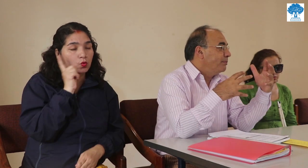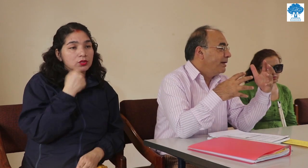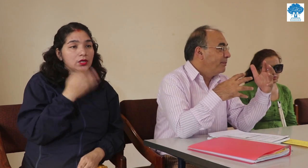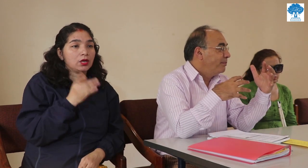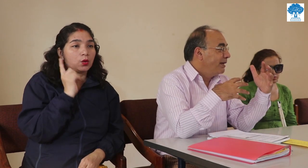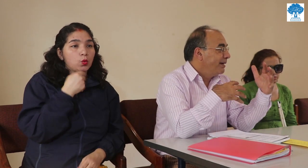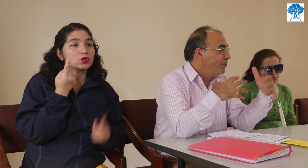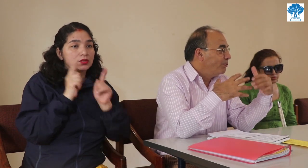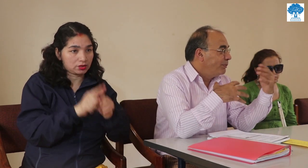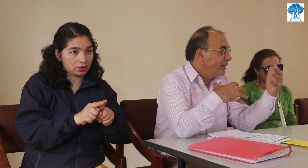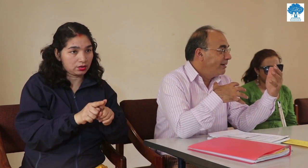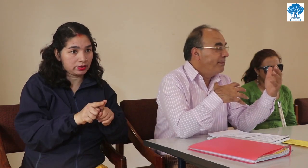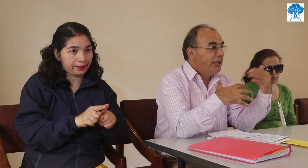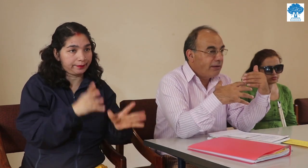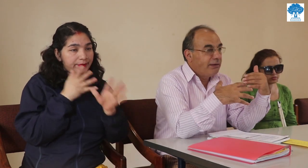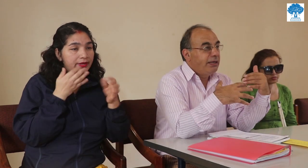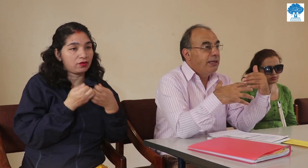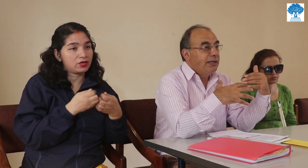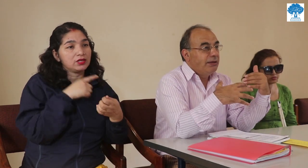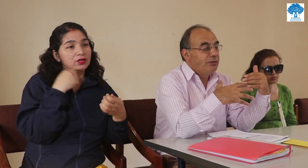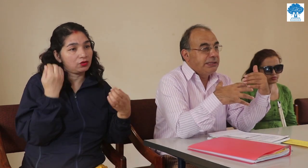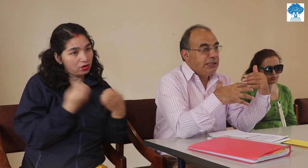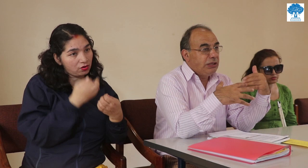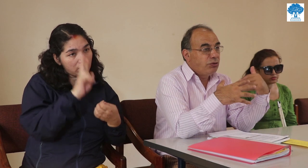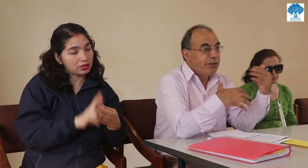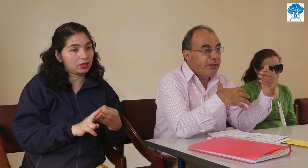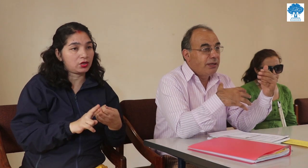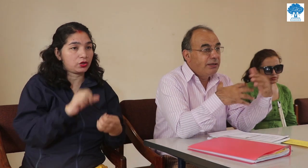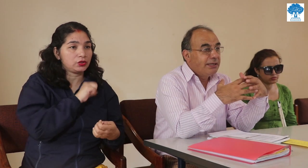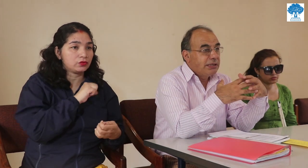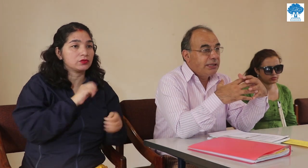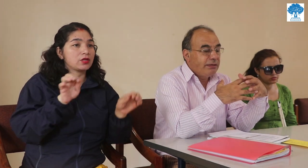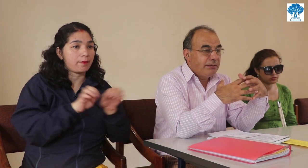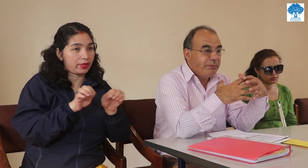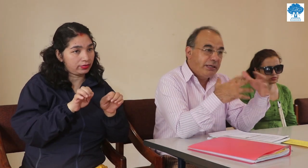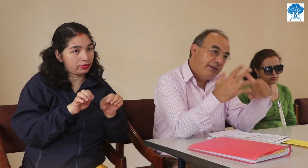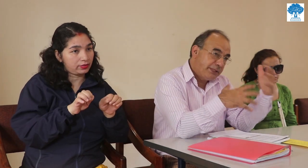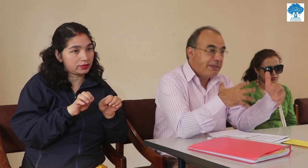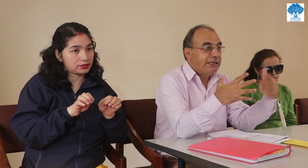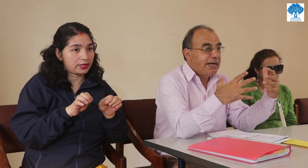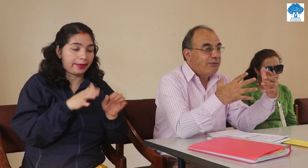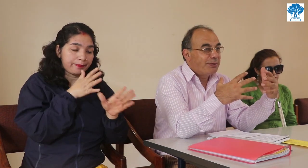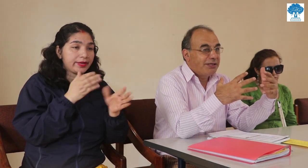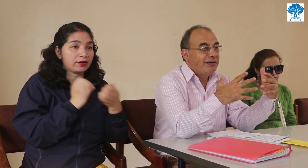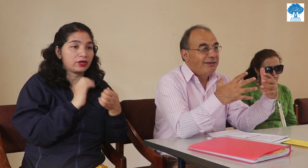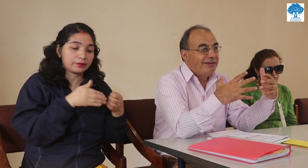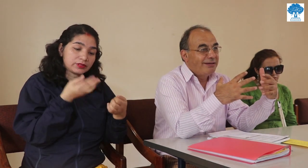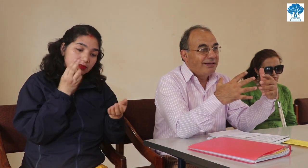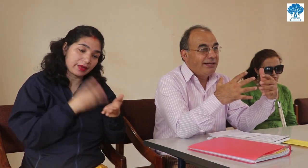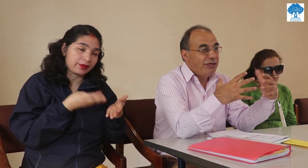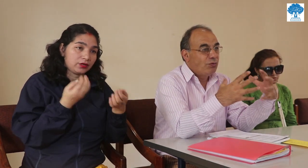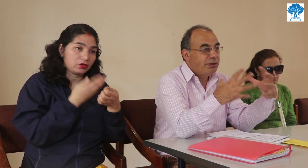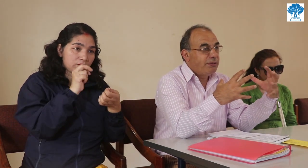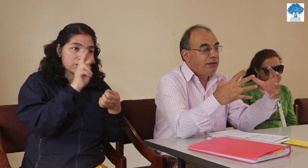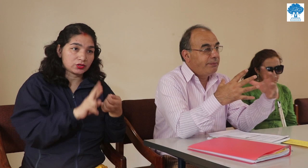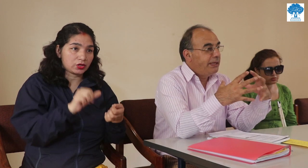कोसँग बिहे गर्ने, बिहे नगर्ने, अथवा चाहिँ यौन सम्बन्ध चाहिँ बिहे गरेपछि मात्रै राख्नुपर्छ र